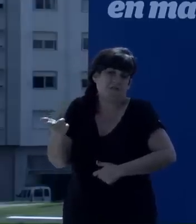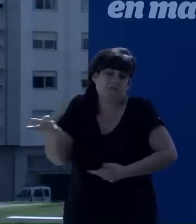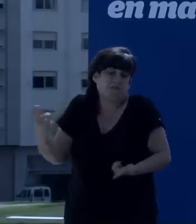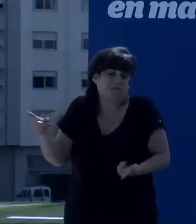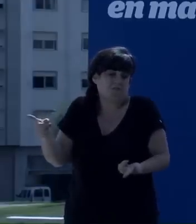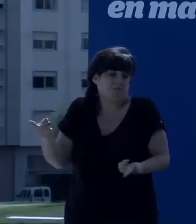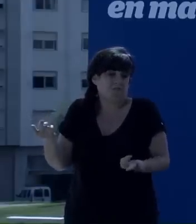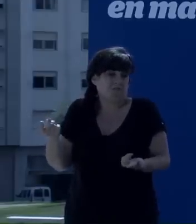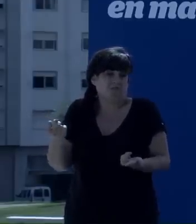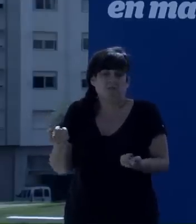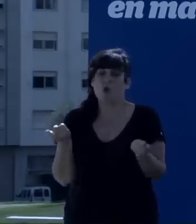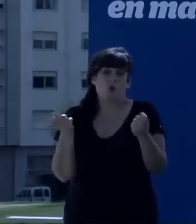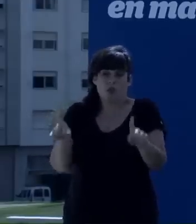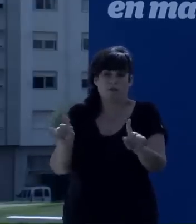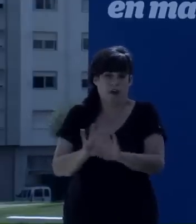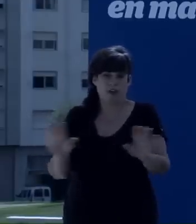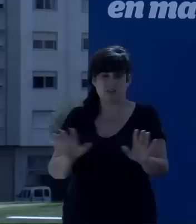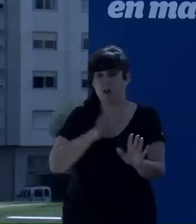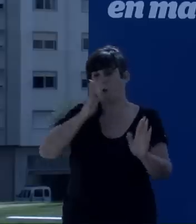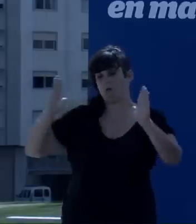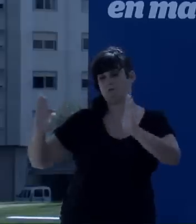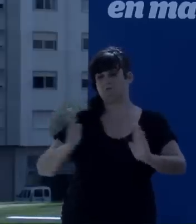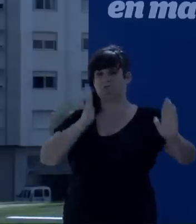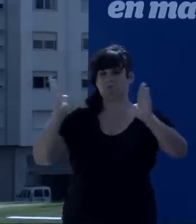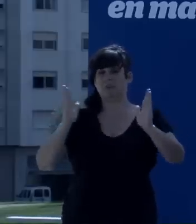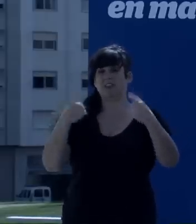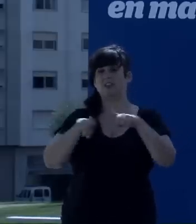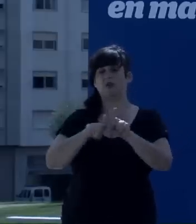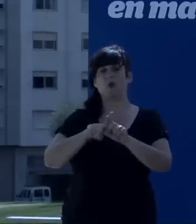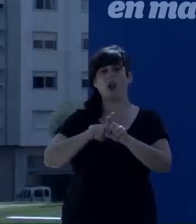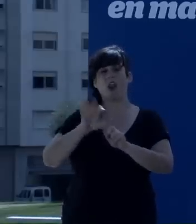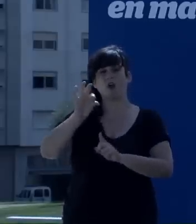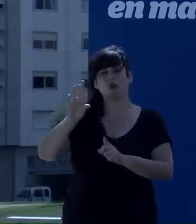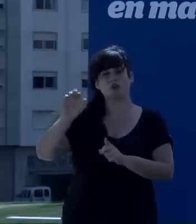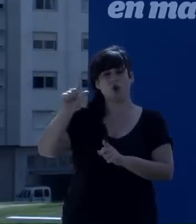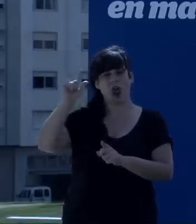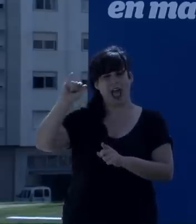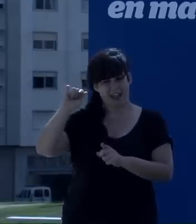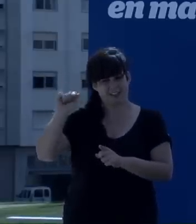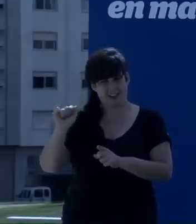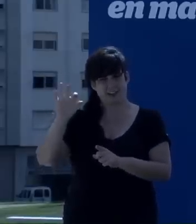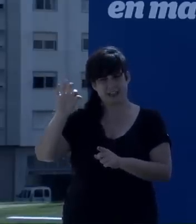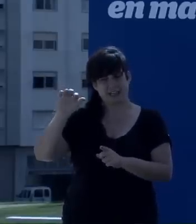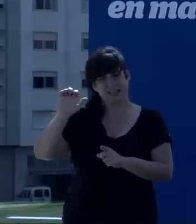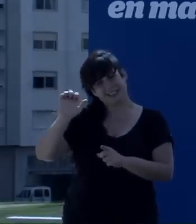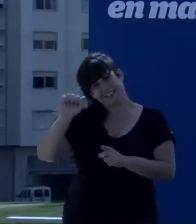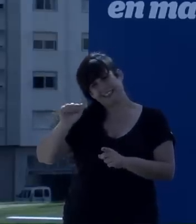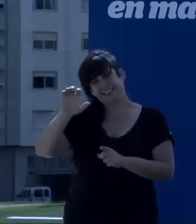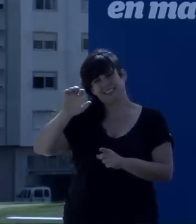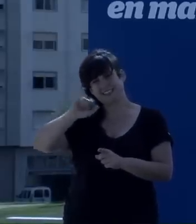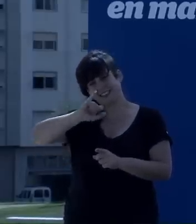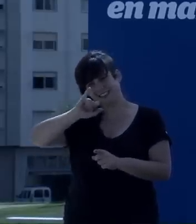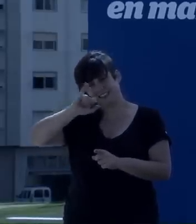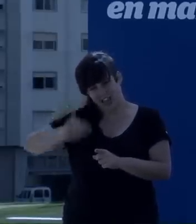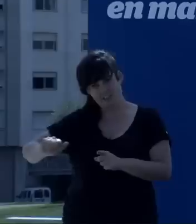Cortes. Ou seña, a Soraya Santa María esta, Sáez, ou como se chame, que seica